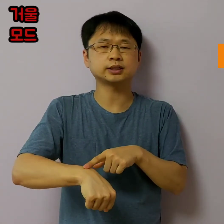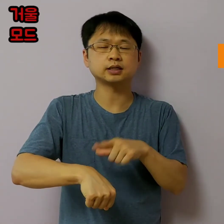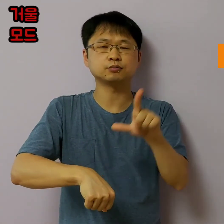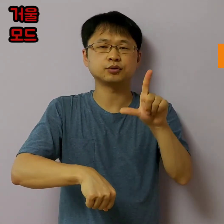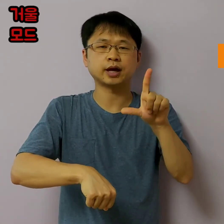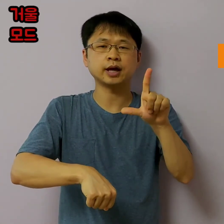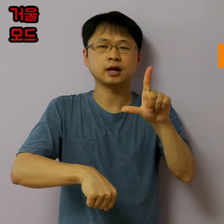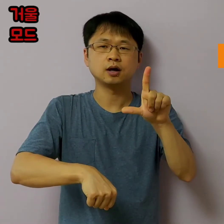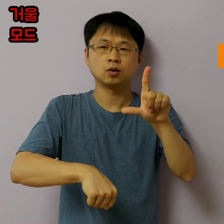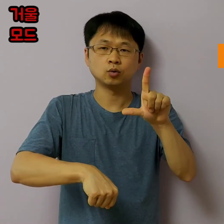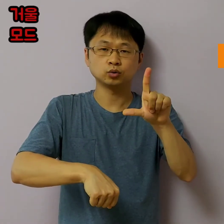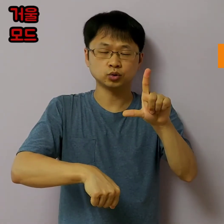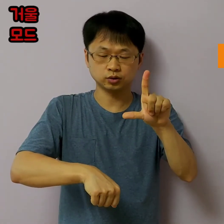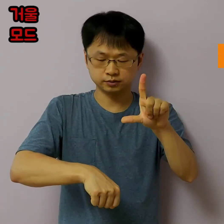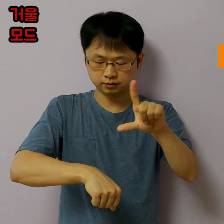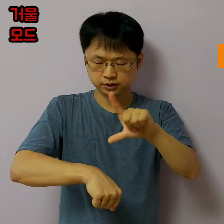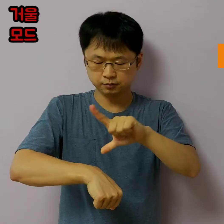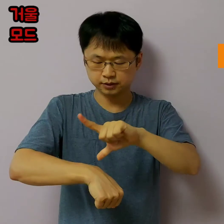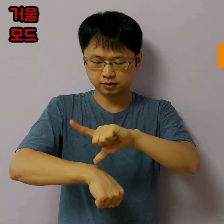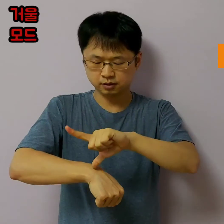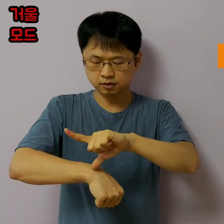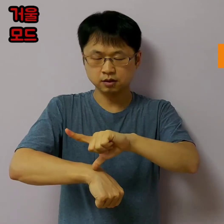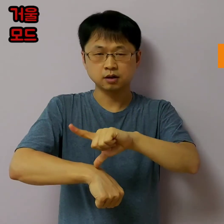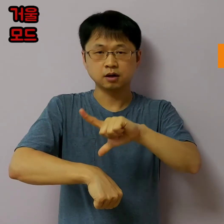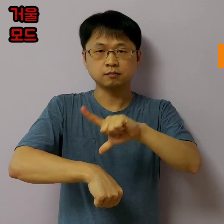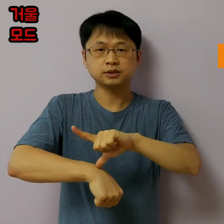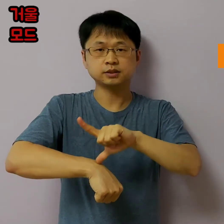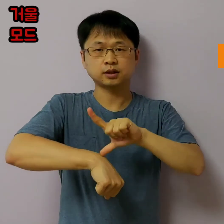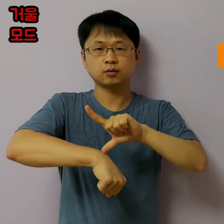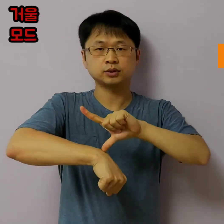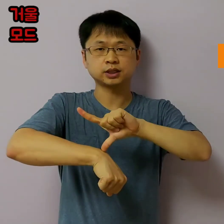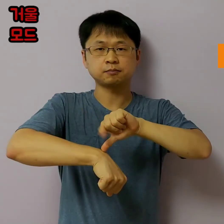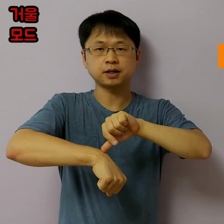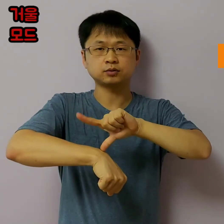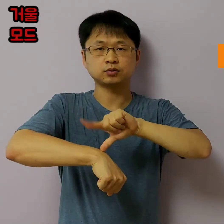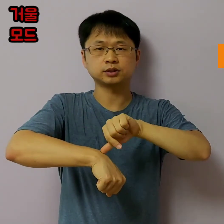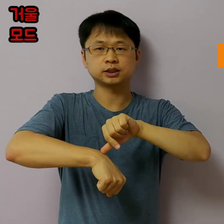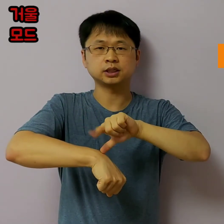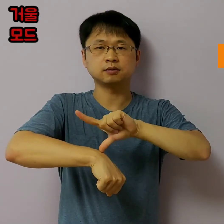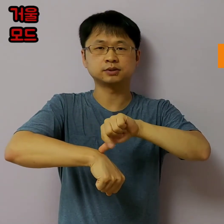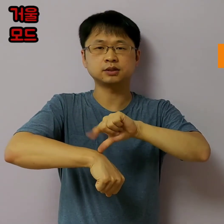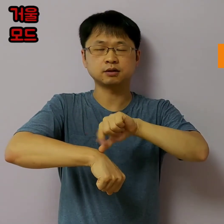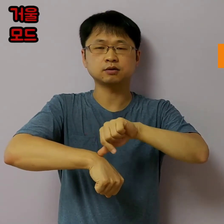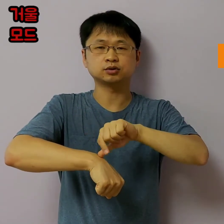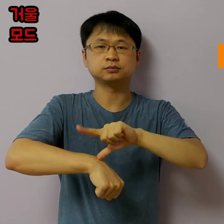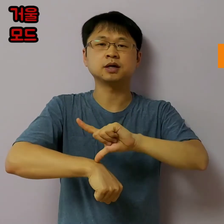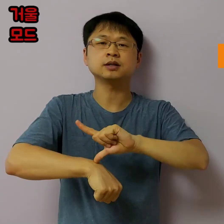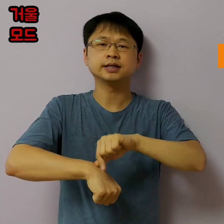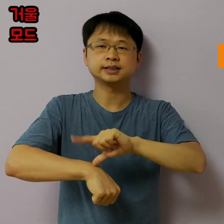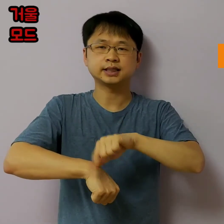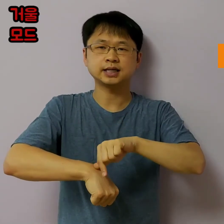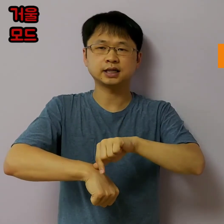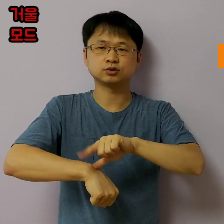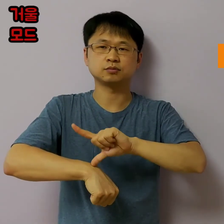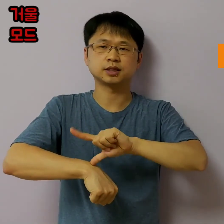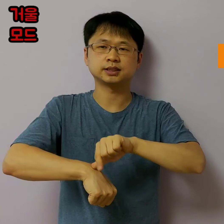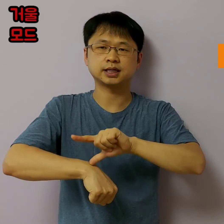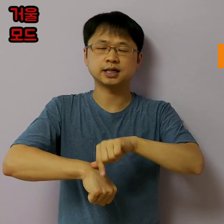차는 부위에 오른손 엄지검지를 펴서 엄지를 대고 시계바늘 돌듯이 검지를 꺾어주시면 시간이라는 수어입니다.